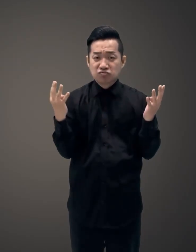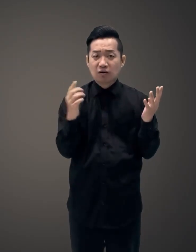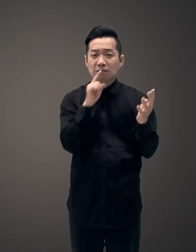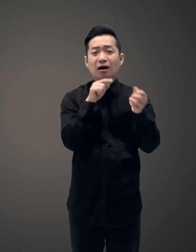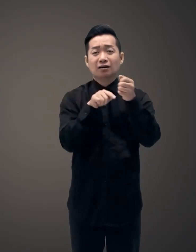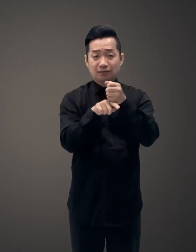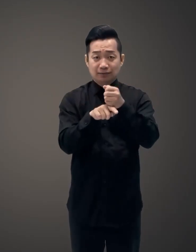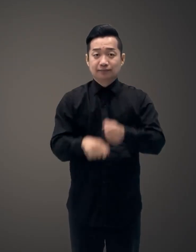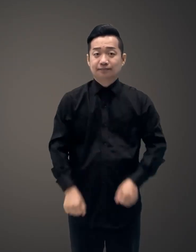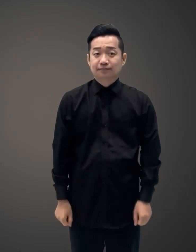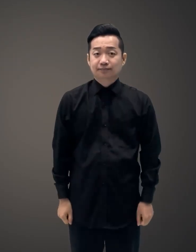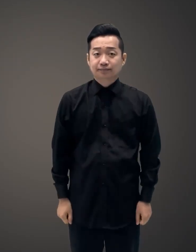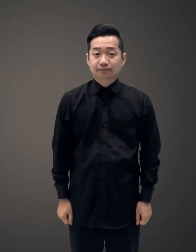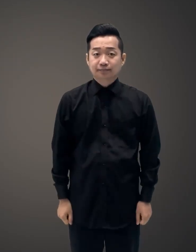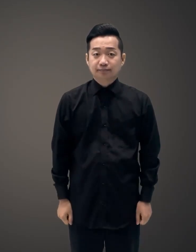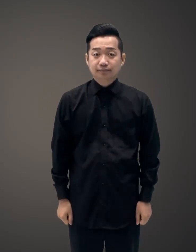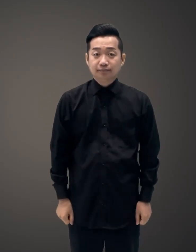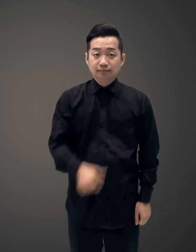사육장을 의미하기도 한다.